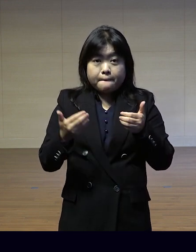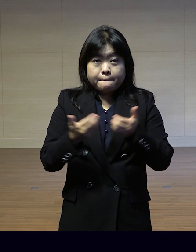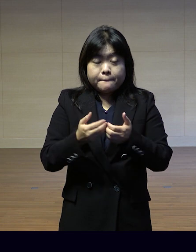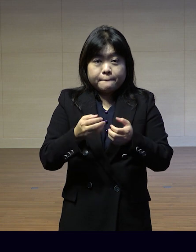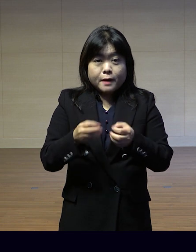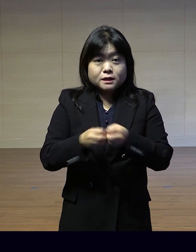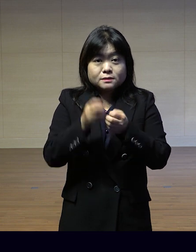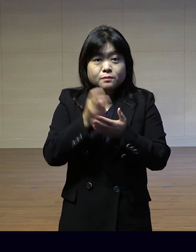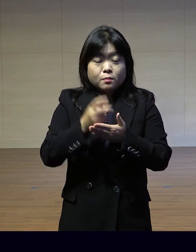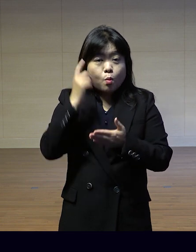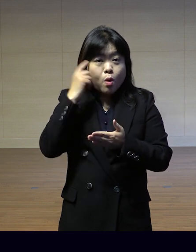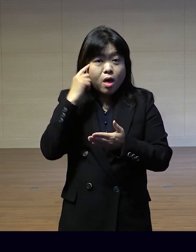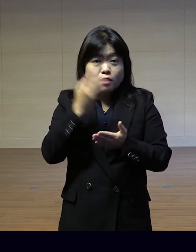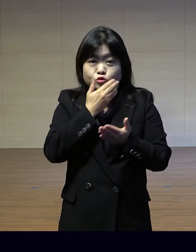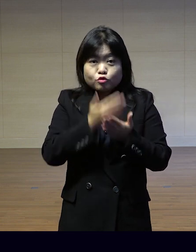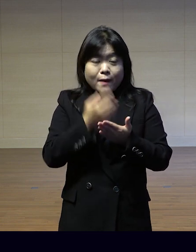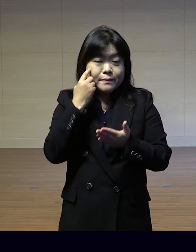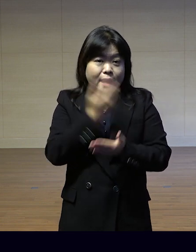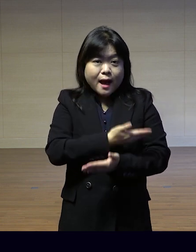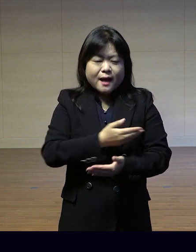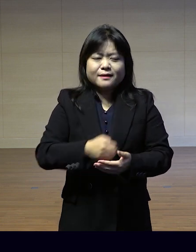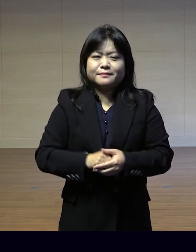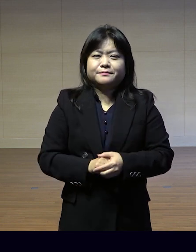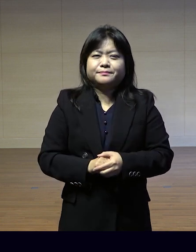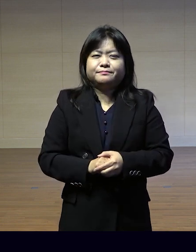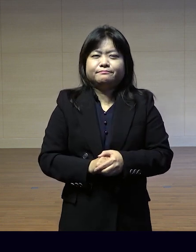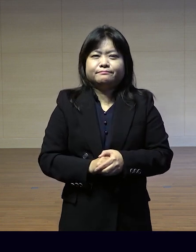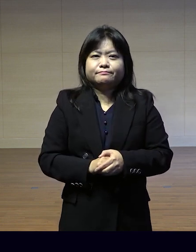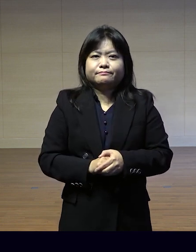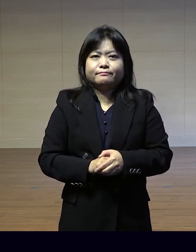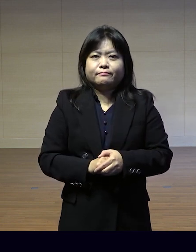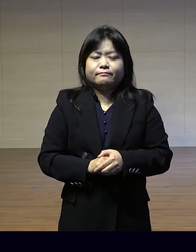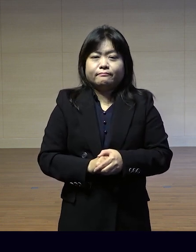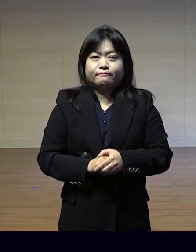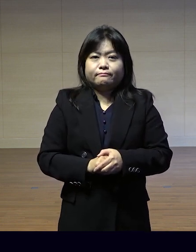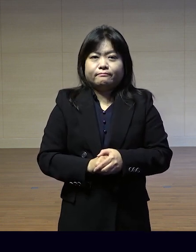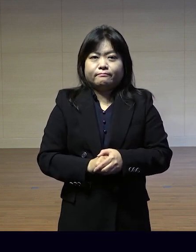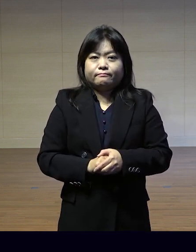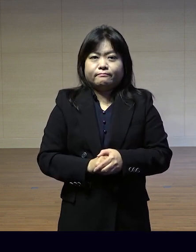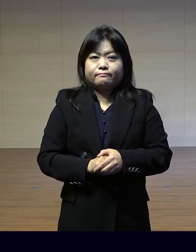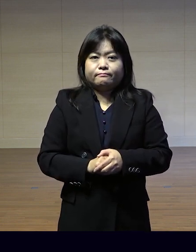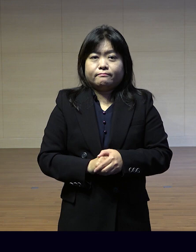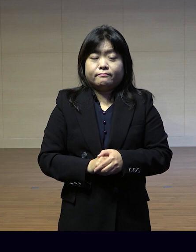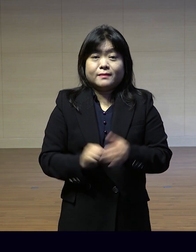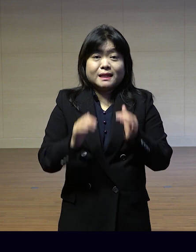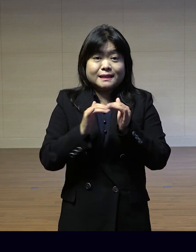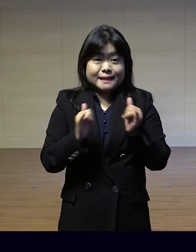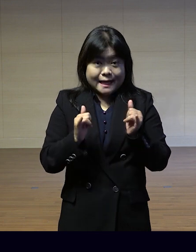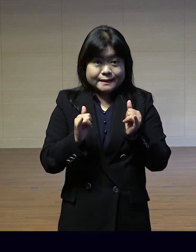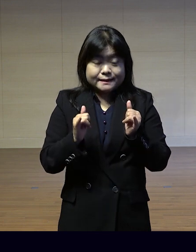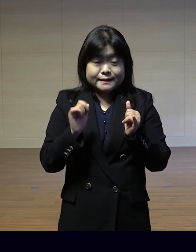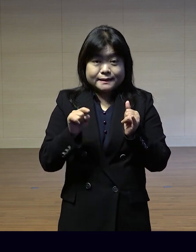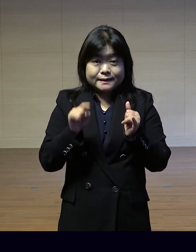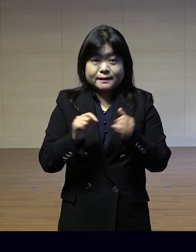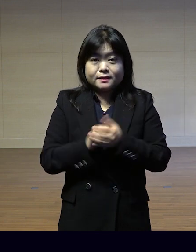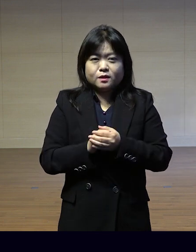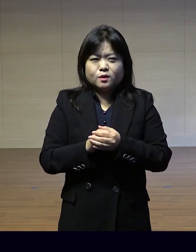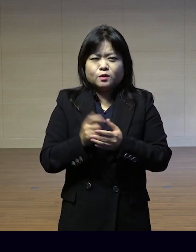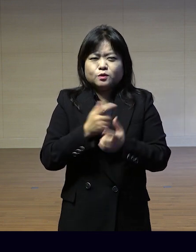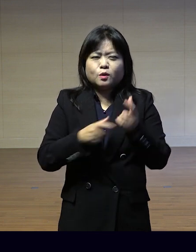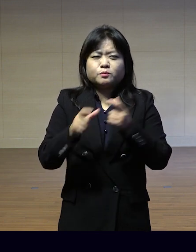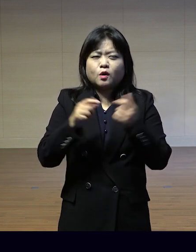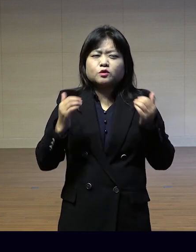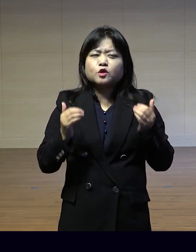네, 그것은 인간이 좀 더